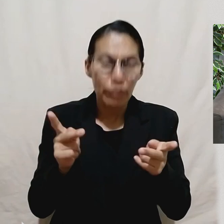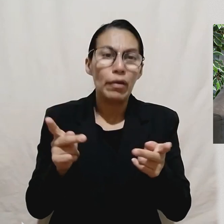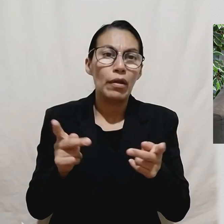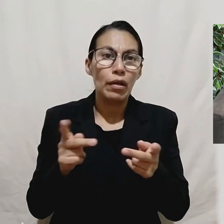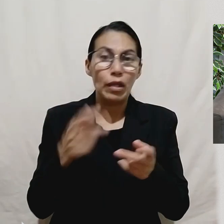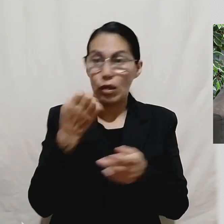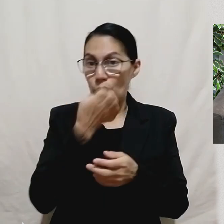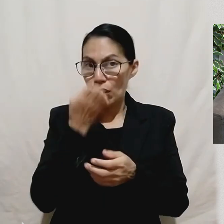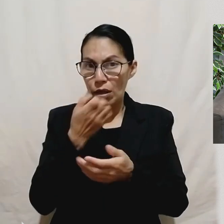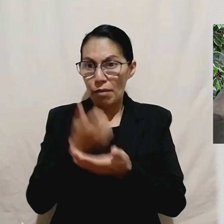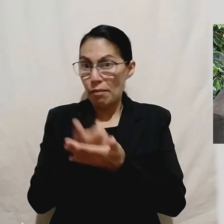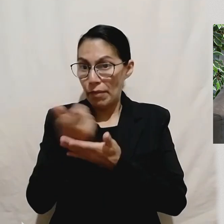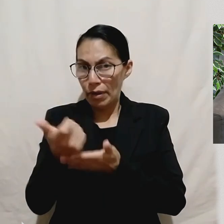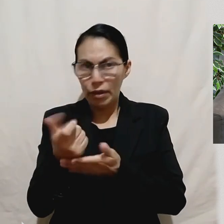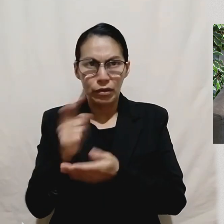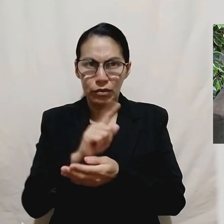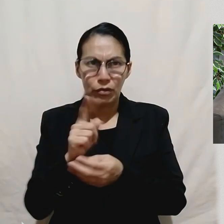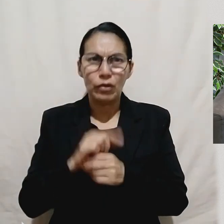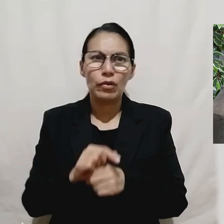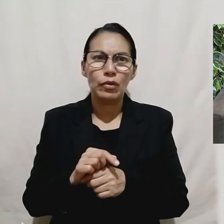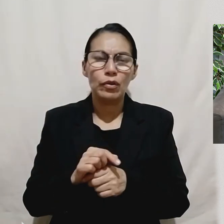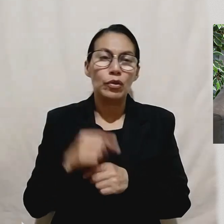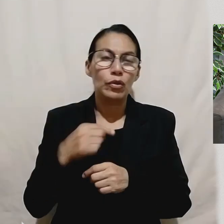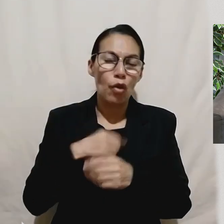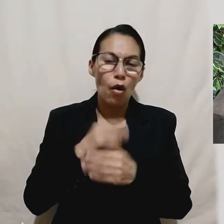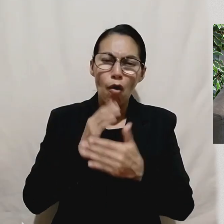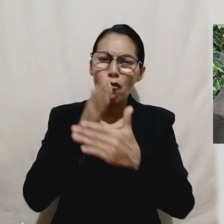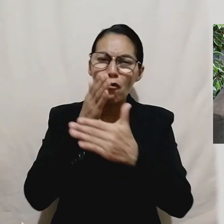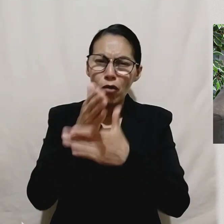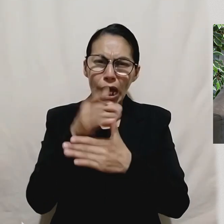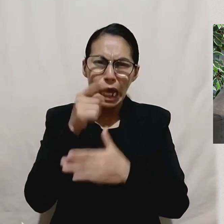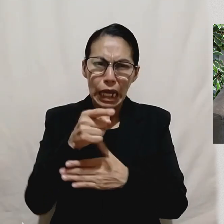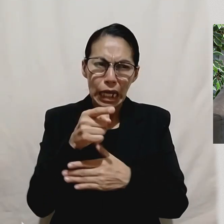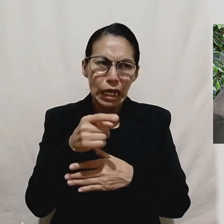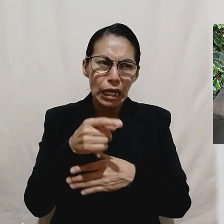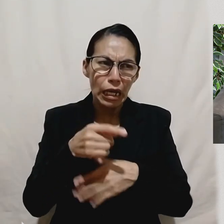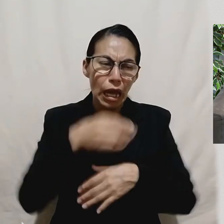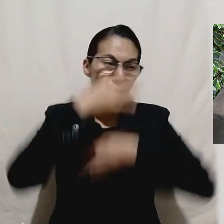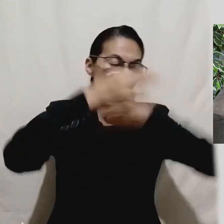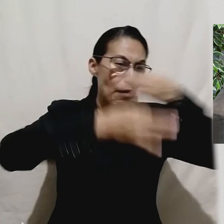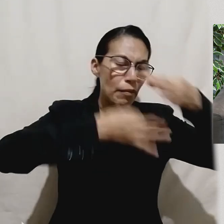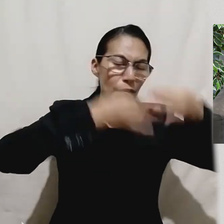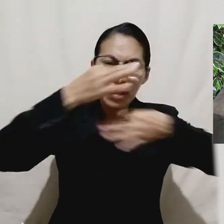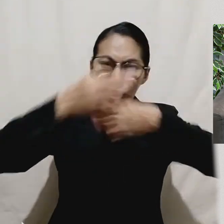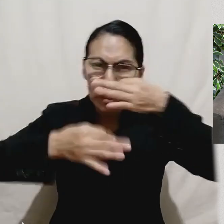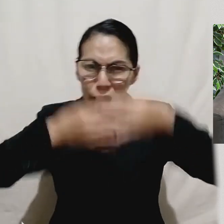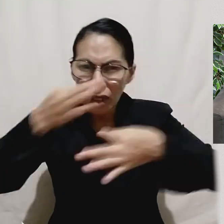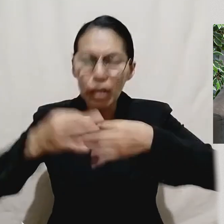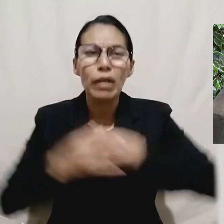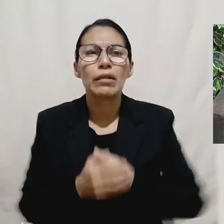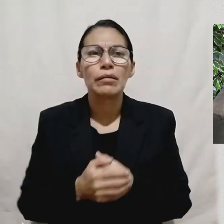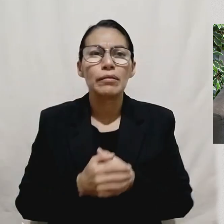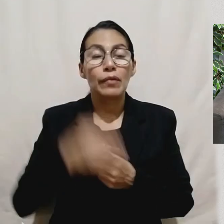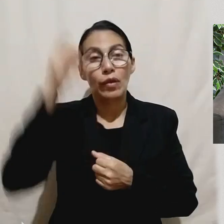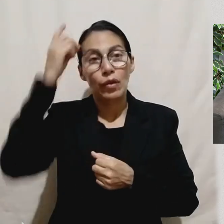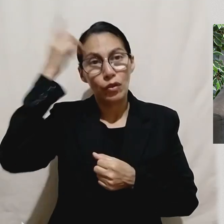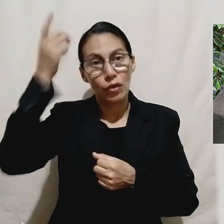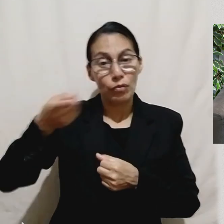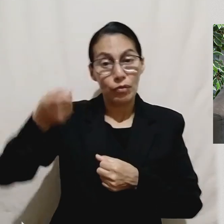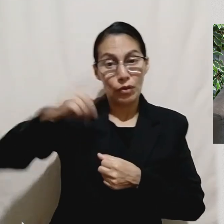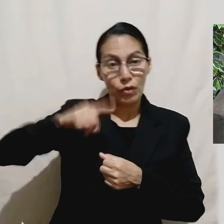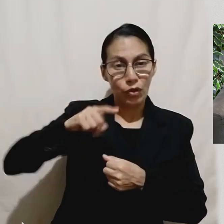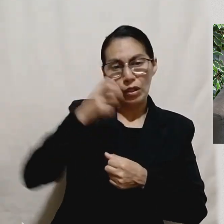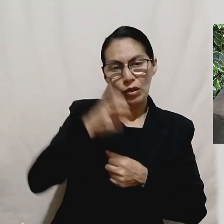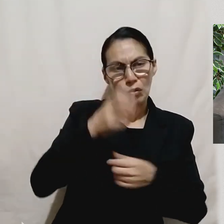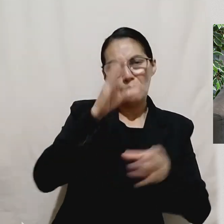la escuela sino era Vamos a predicar el evangelio estamos aquí para para hacerla trabajar en la comisión que Jesús nos dejó